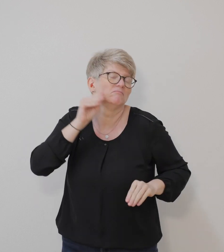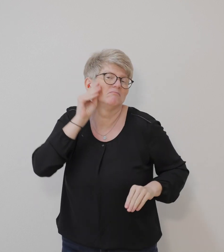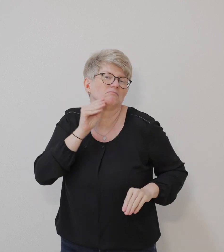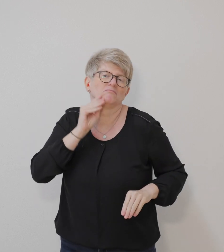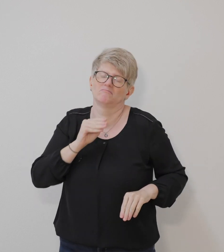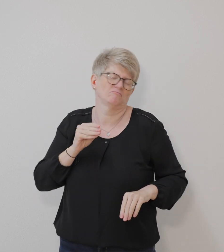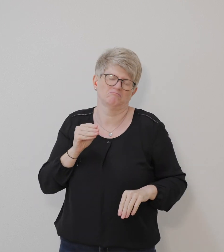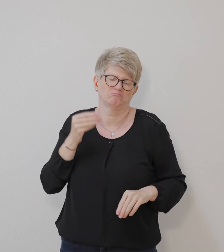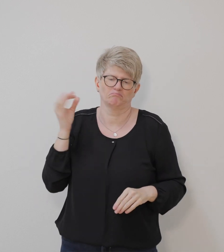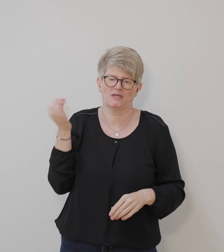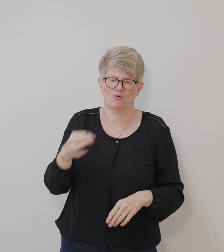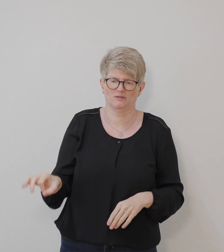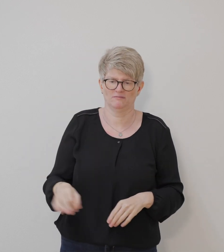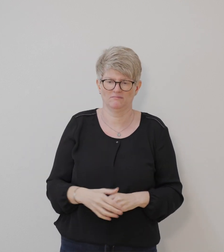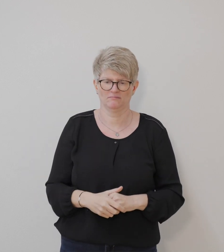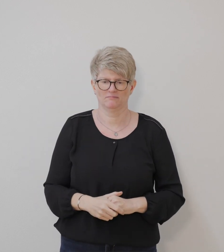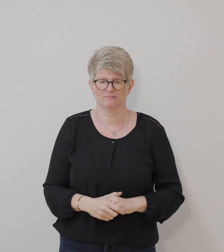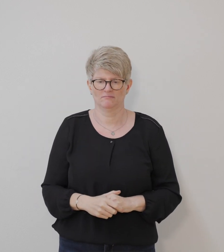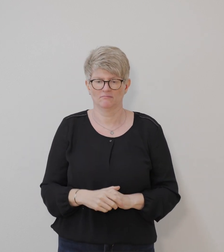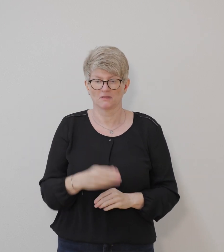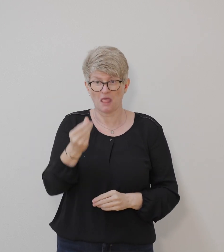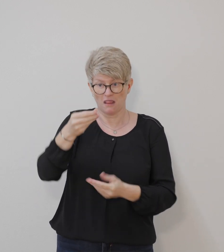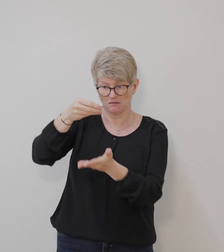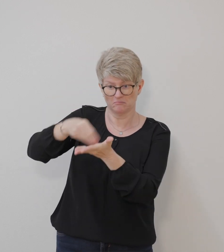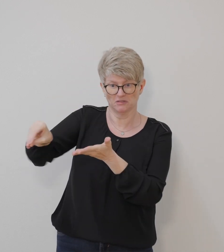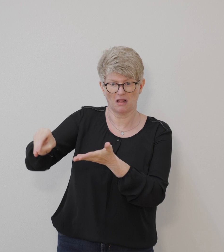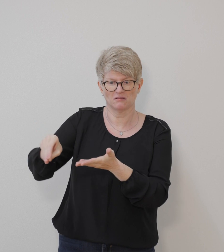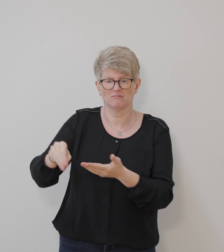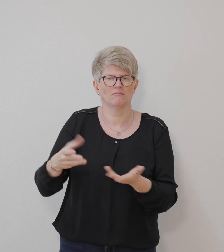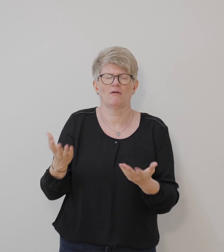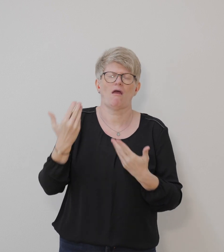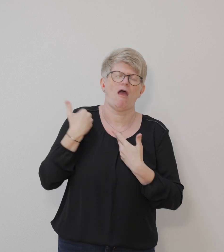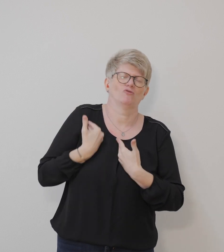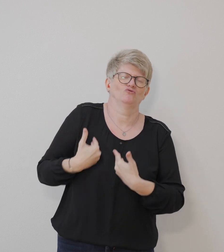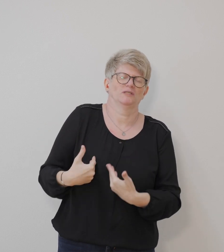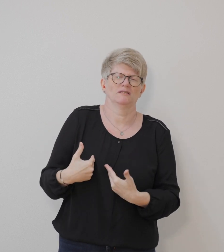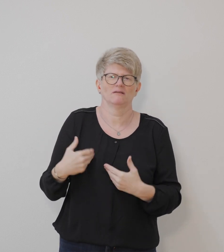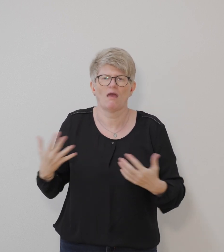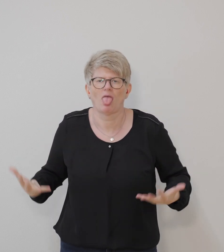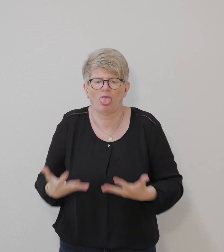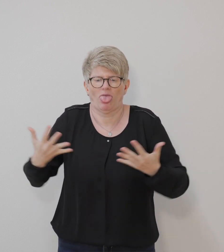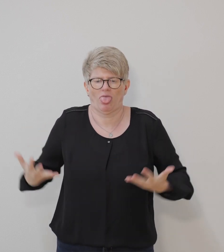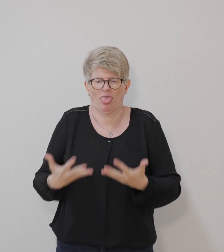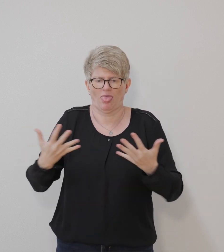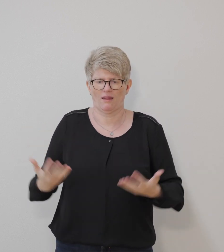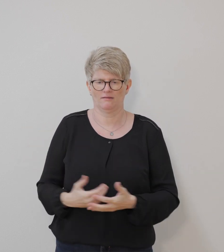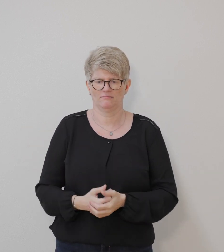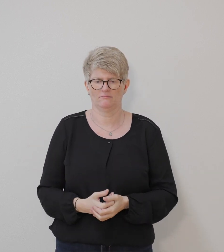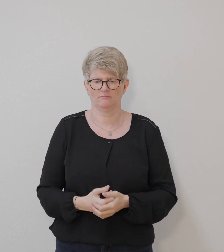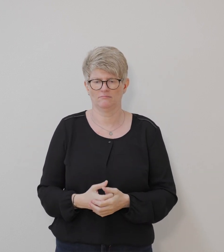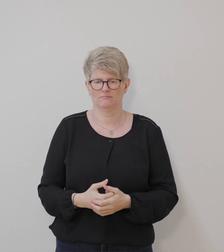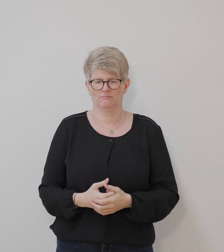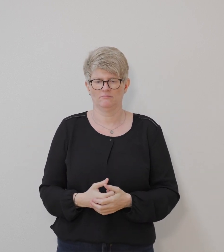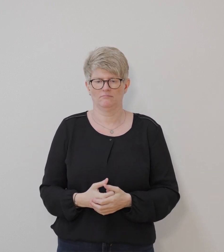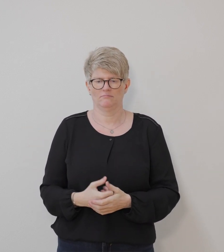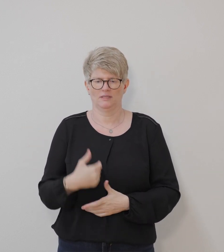wenigen Habseligkeiten muss ich immer mit dabei haben. Der Rollkoffer hindert mich am Weiterkommen.